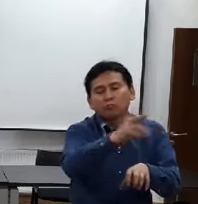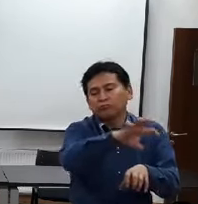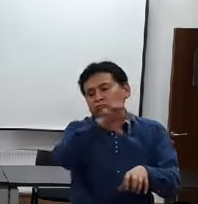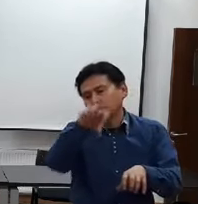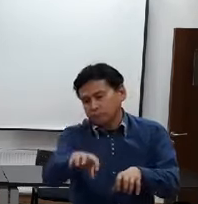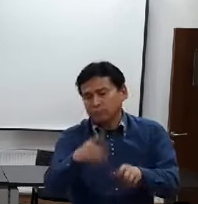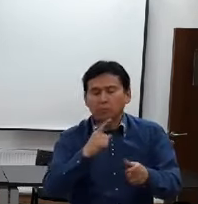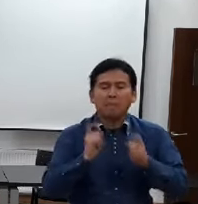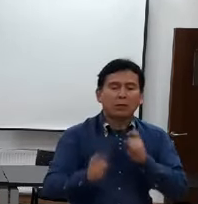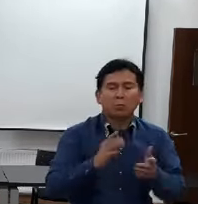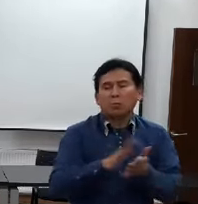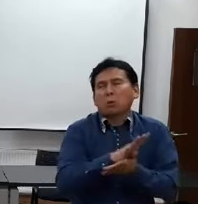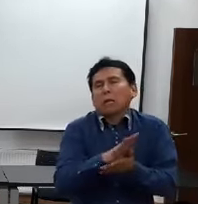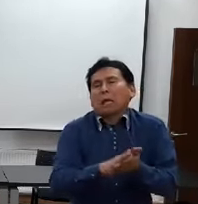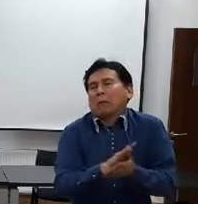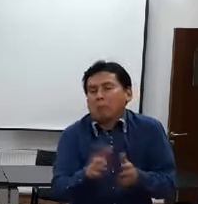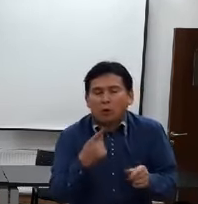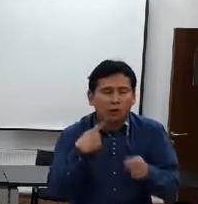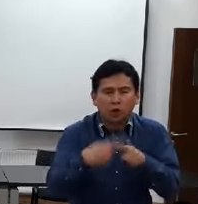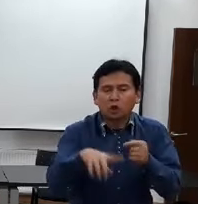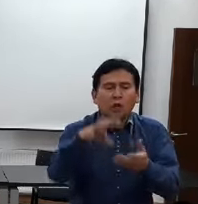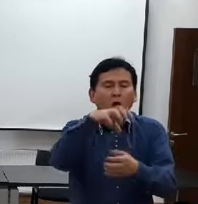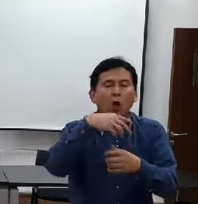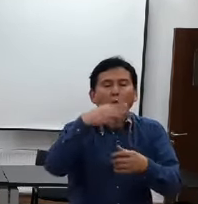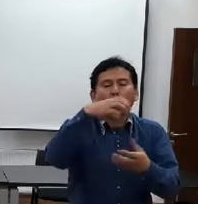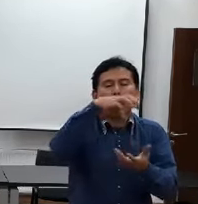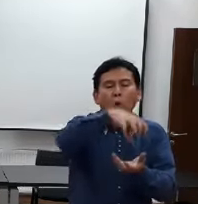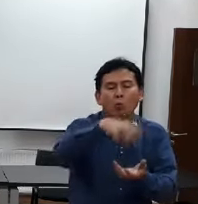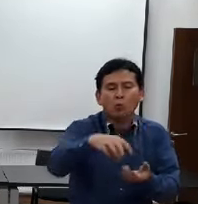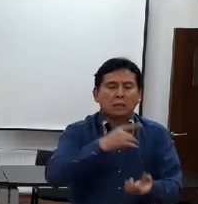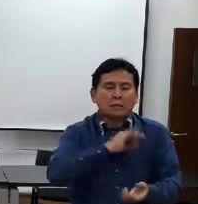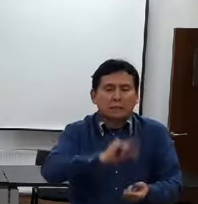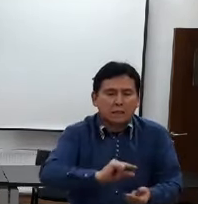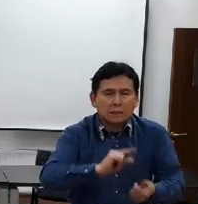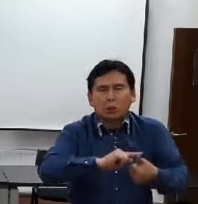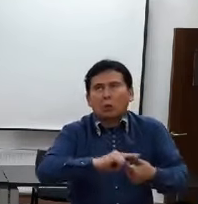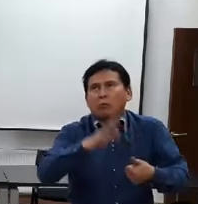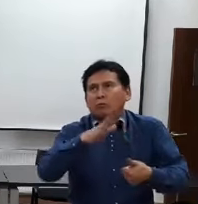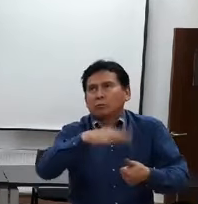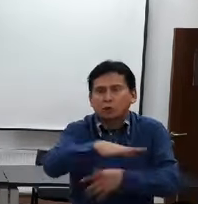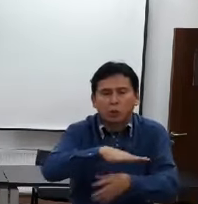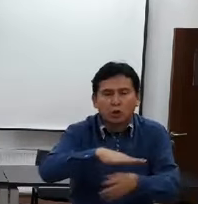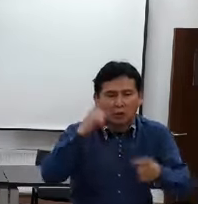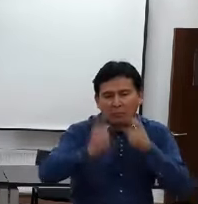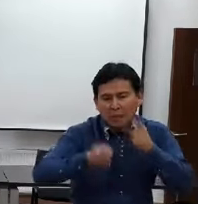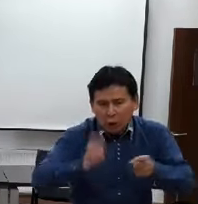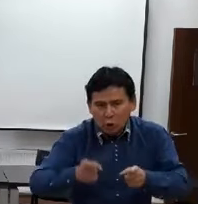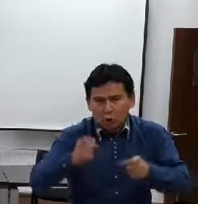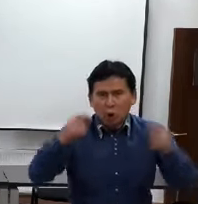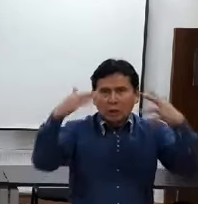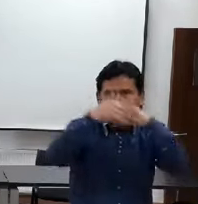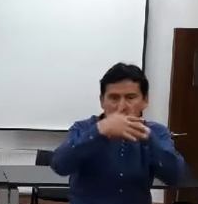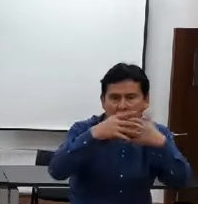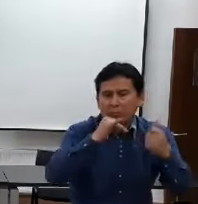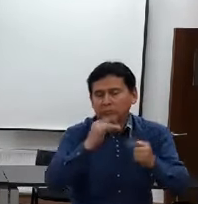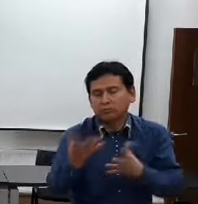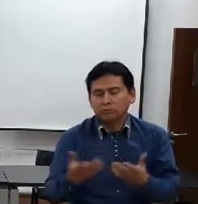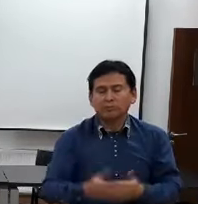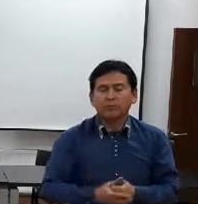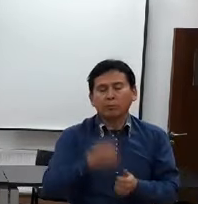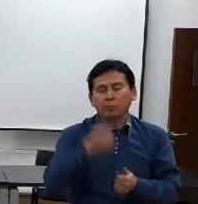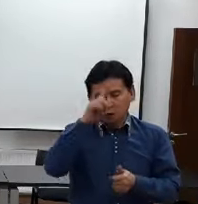riesgo por ejemplo desde otra comuna por el llamar Chile Chico en situaciones de riesgo climático y de traslado